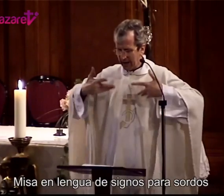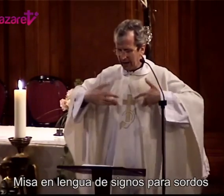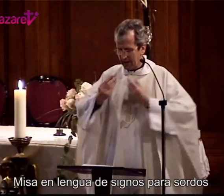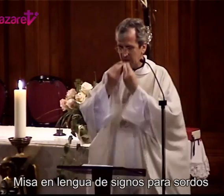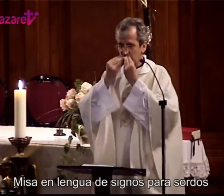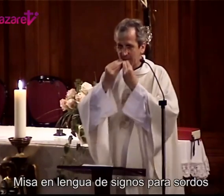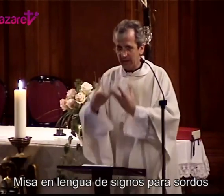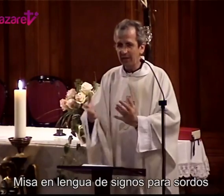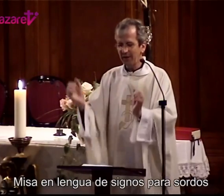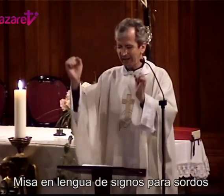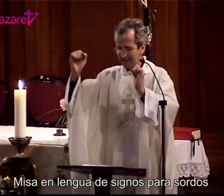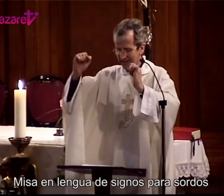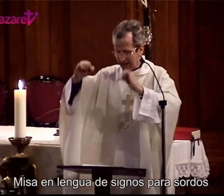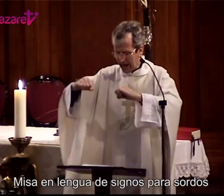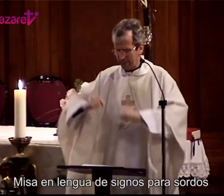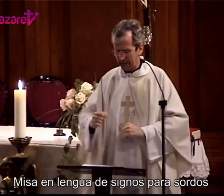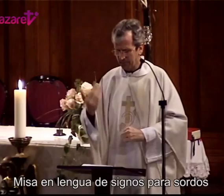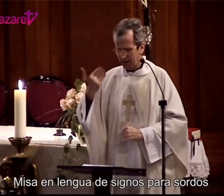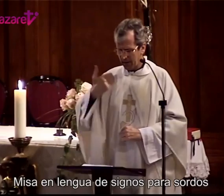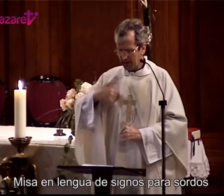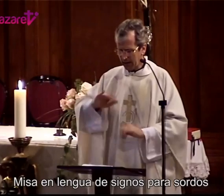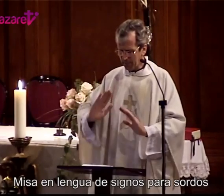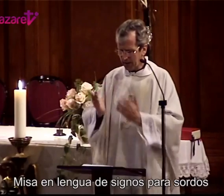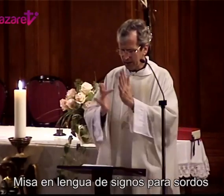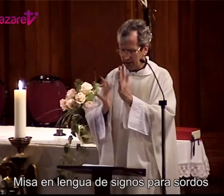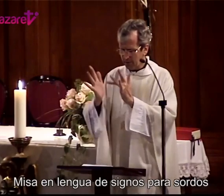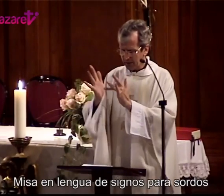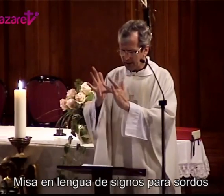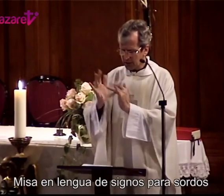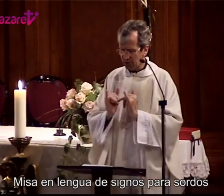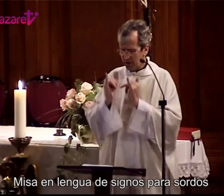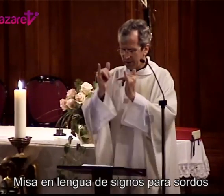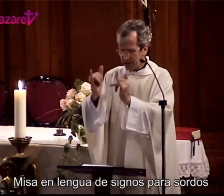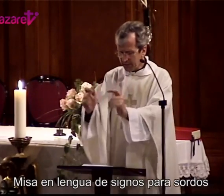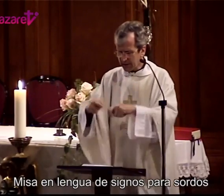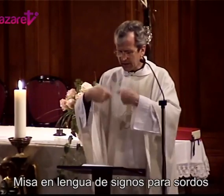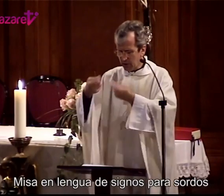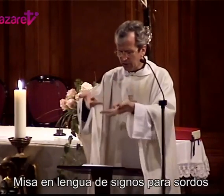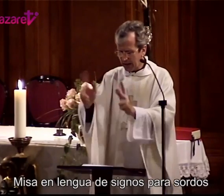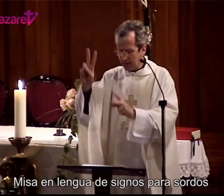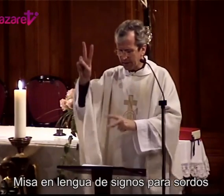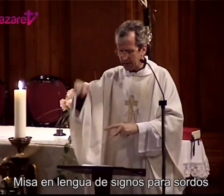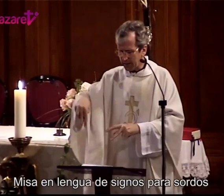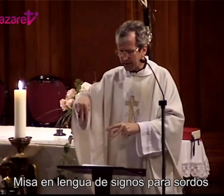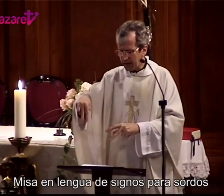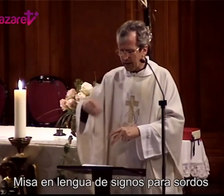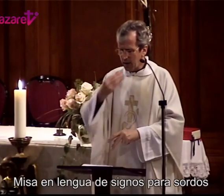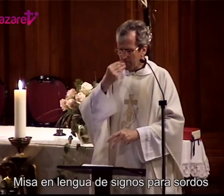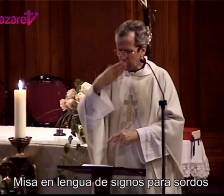alegría de sus bendiciones. Amén. Y a que por la redención de Cristo recibisteis el don de la libertad verdadera, por su